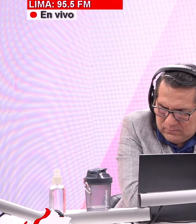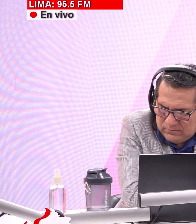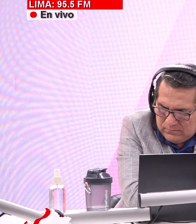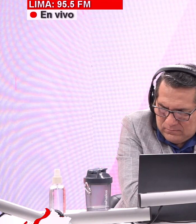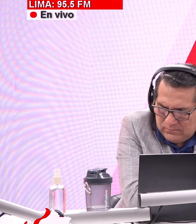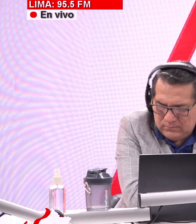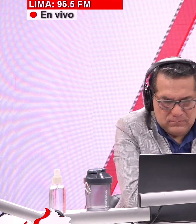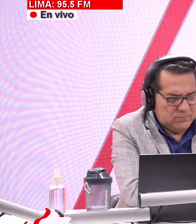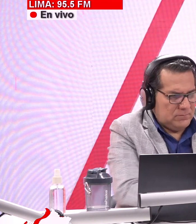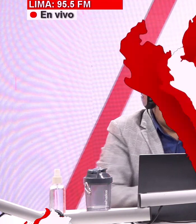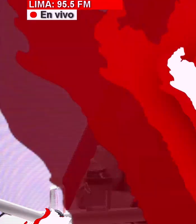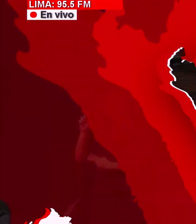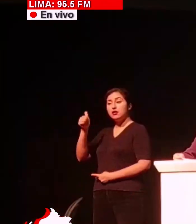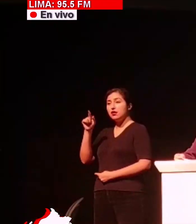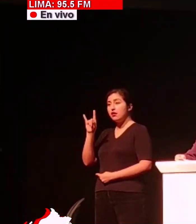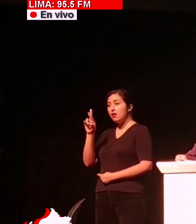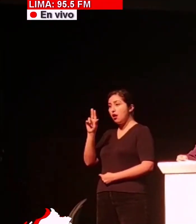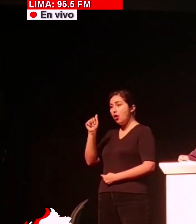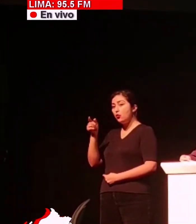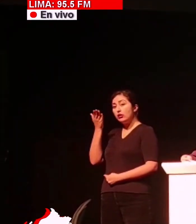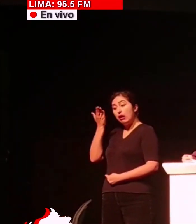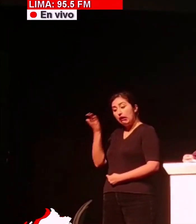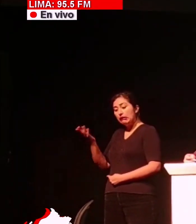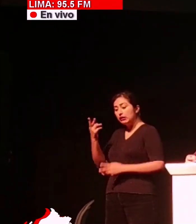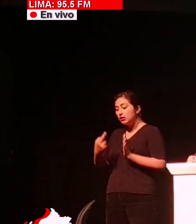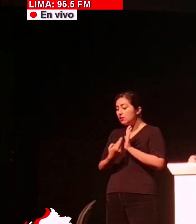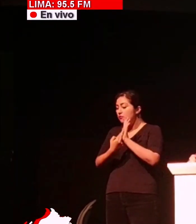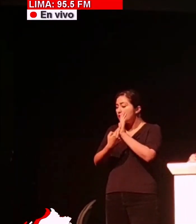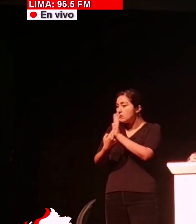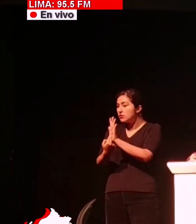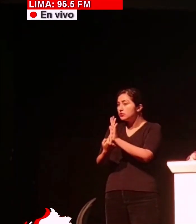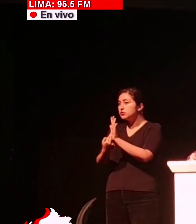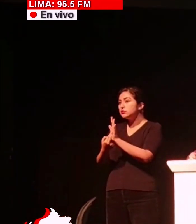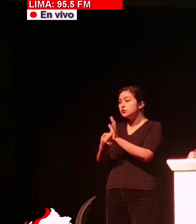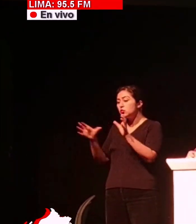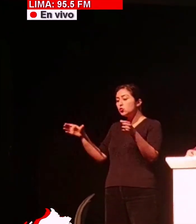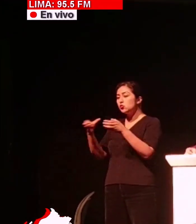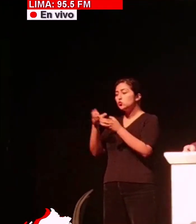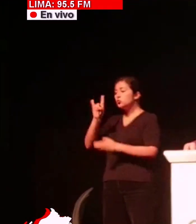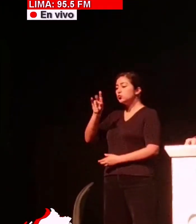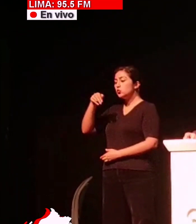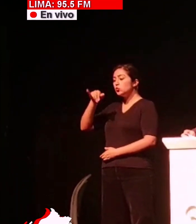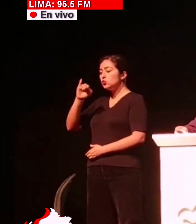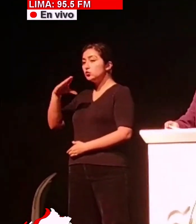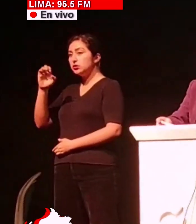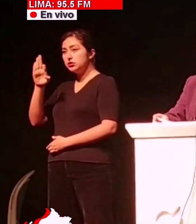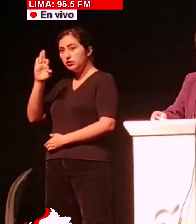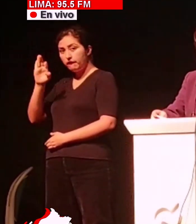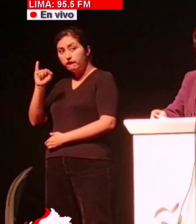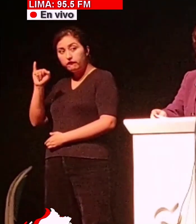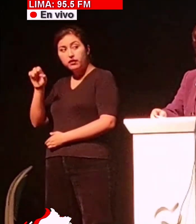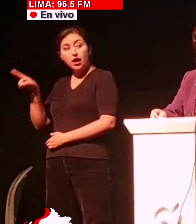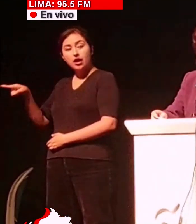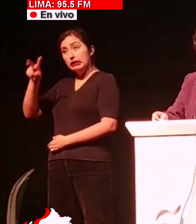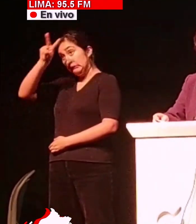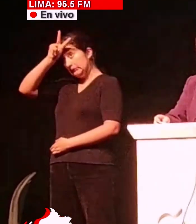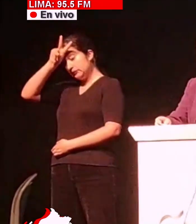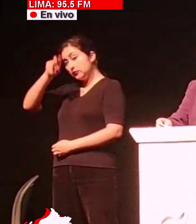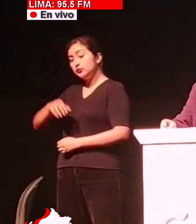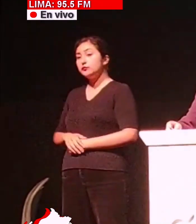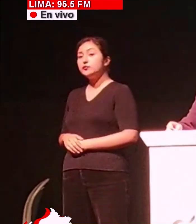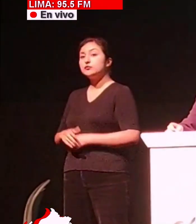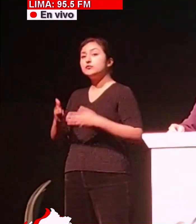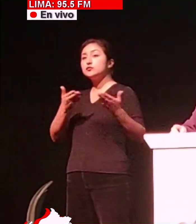que por ningún motivo se permita el matrimonio de menores de 18 años de edad. Que ningún juez pueda permitir bajo